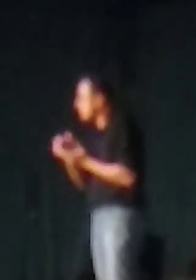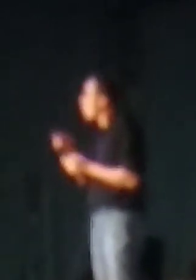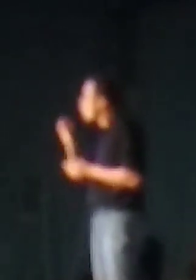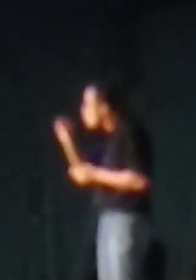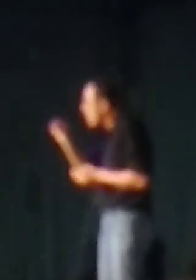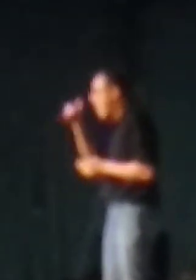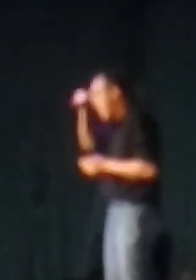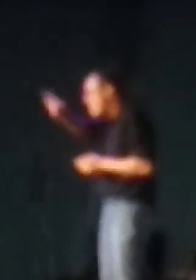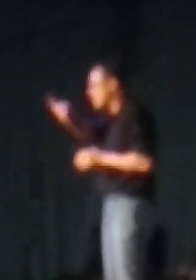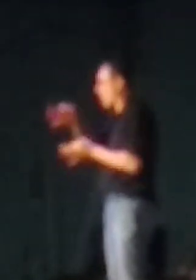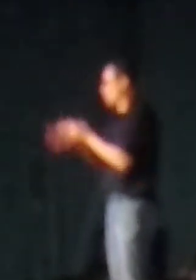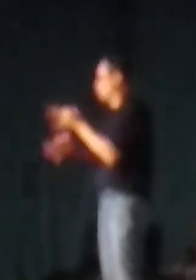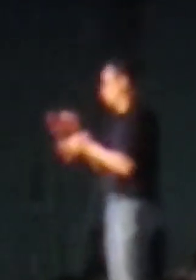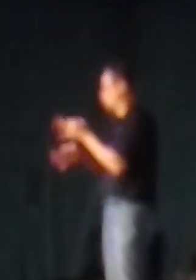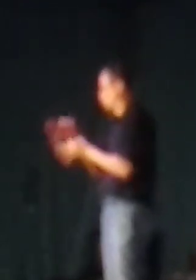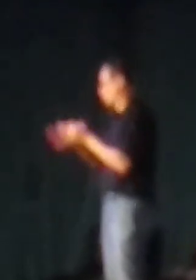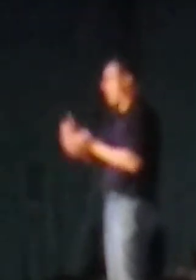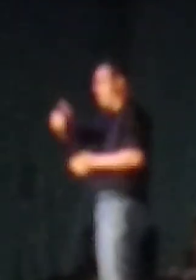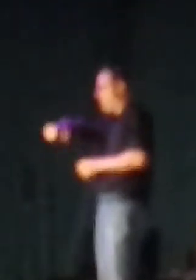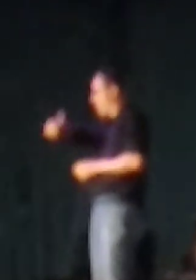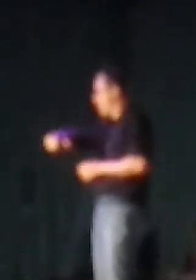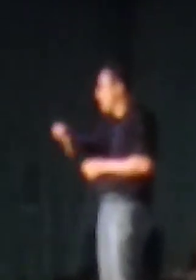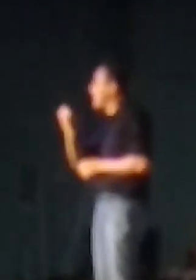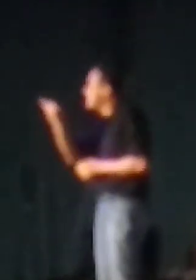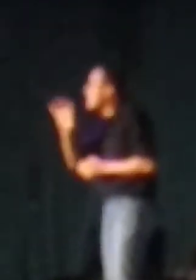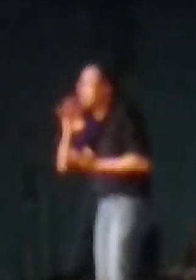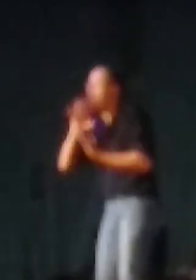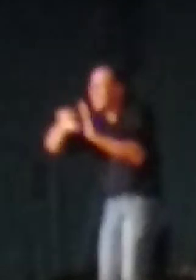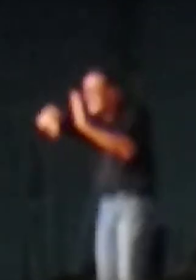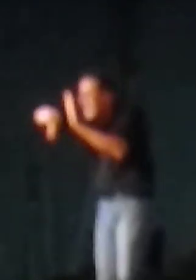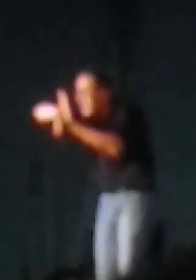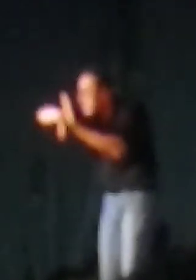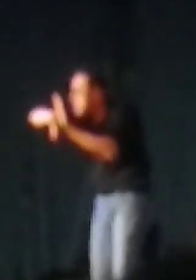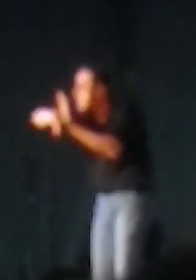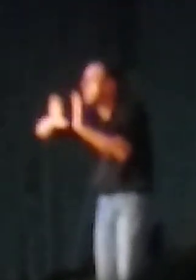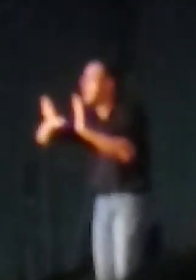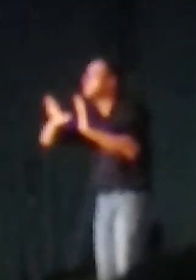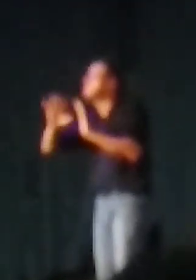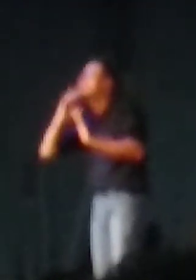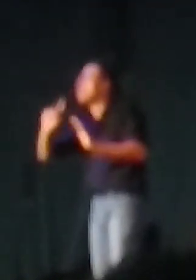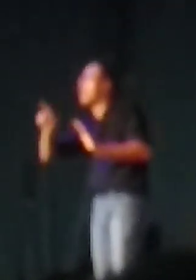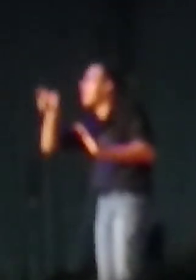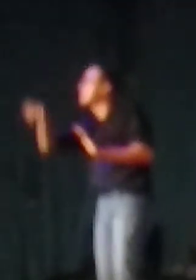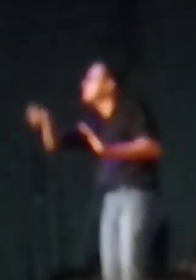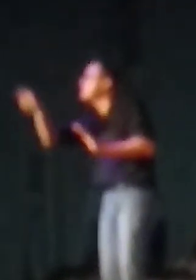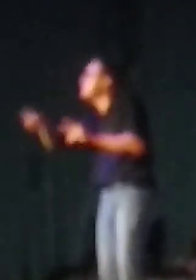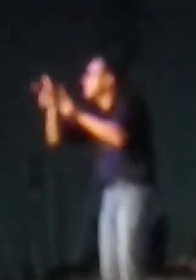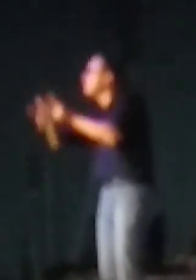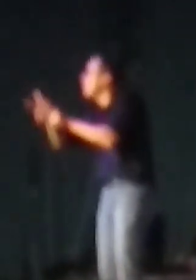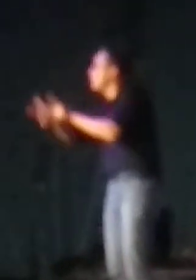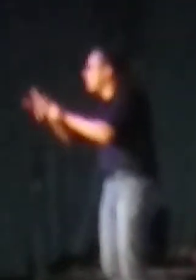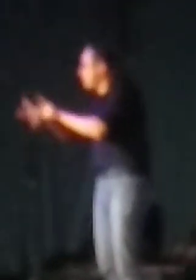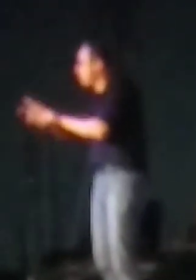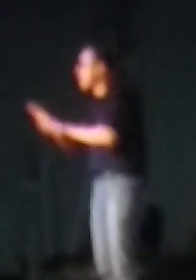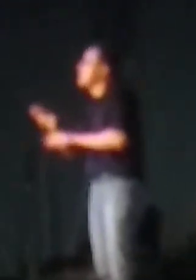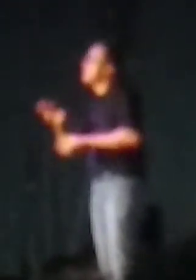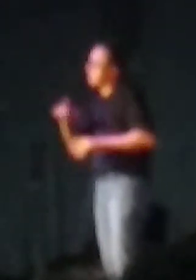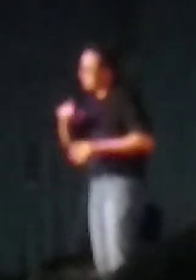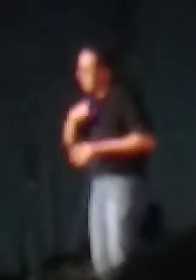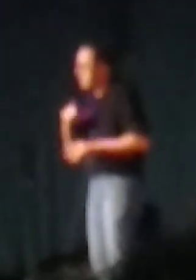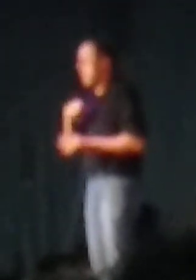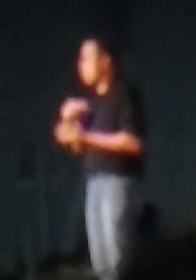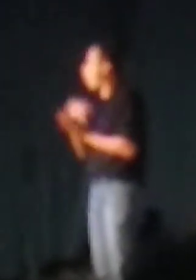isso, porque se você só conhece o crime, obviamente você não conhece a pessoa. Não que os problemas, traumas, tal, eu